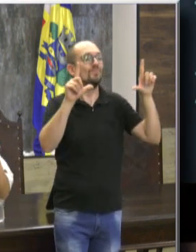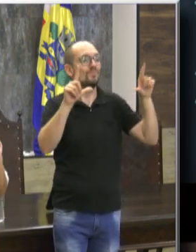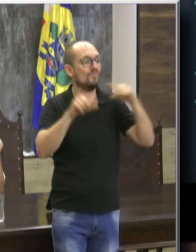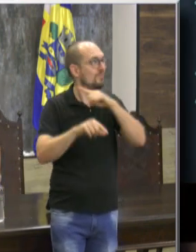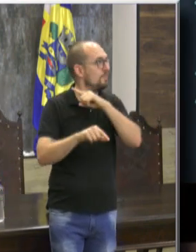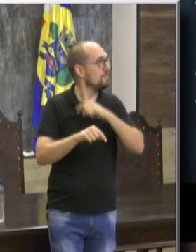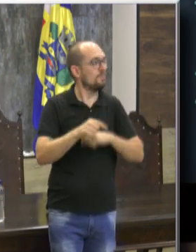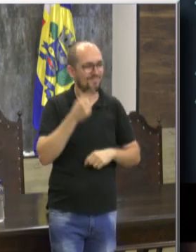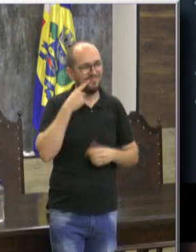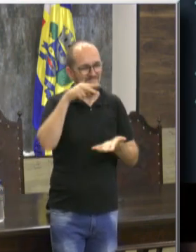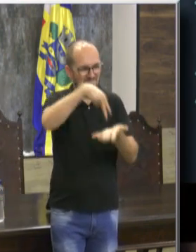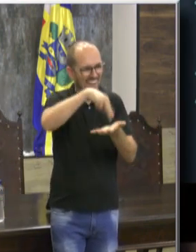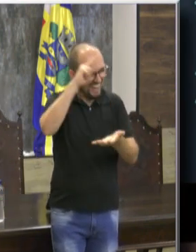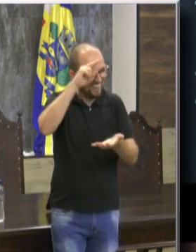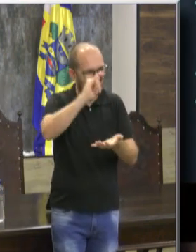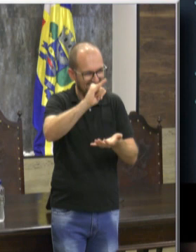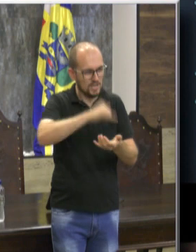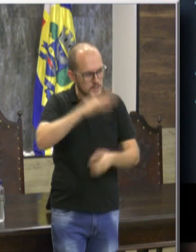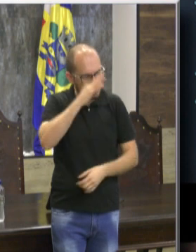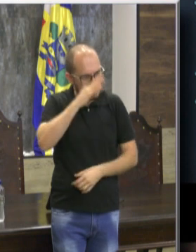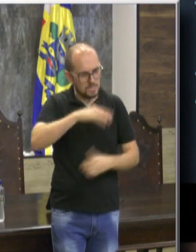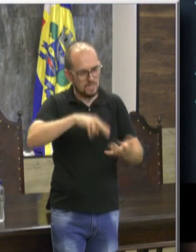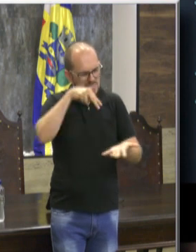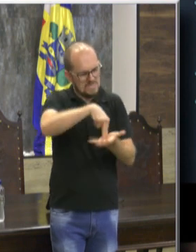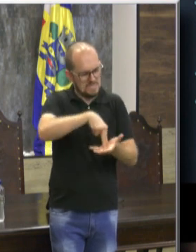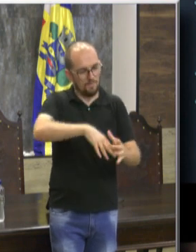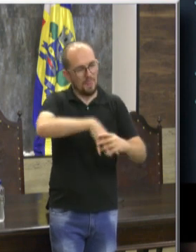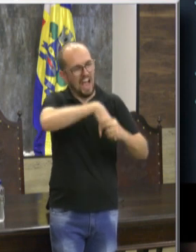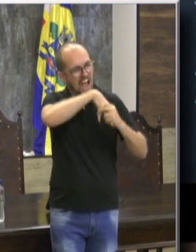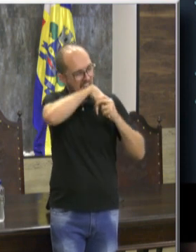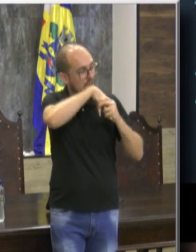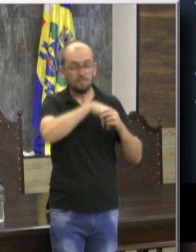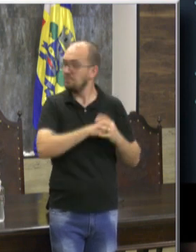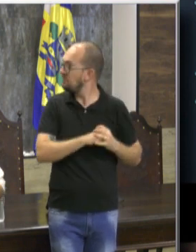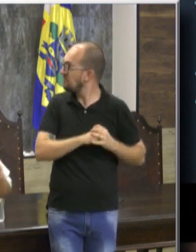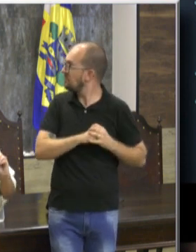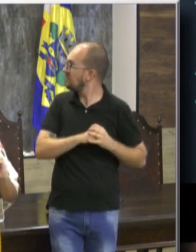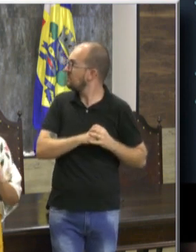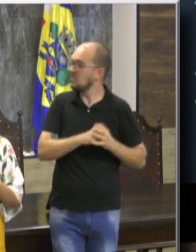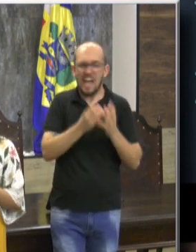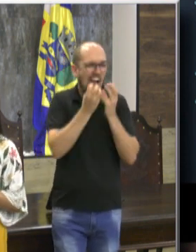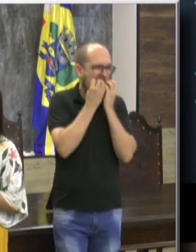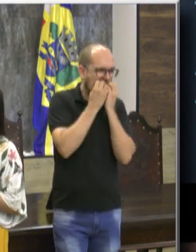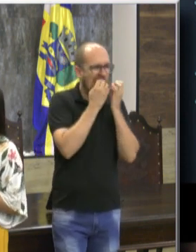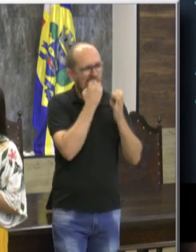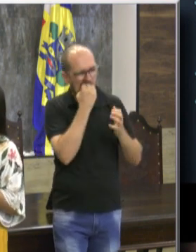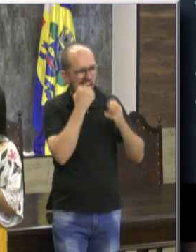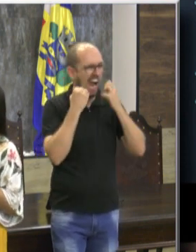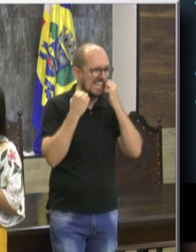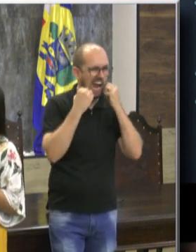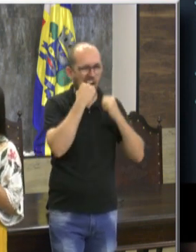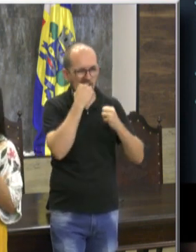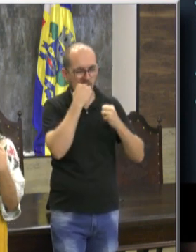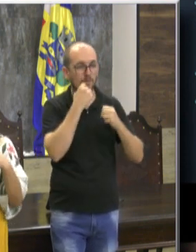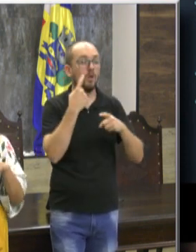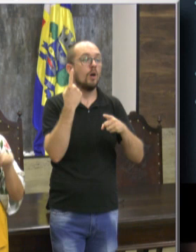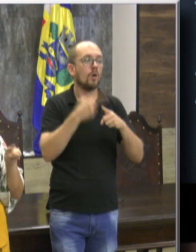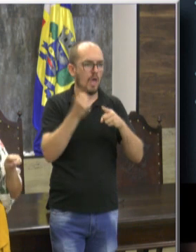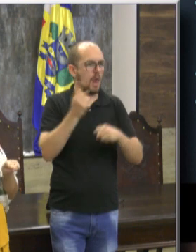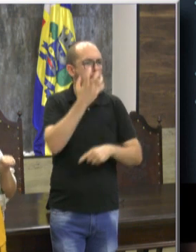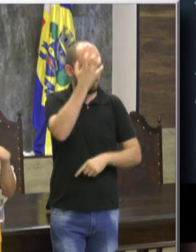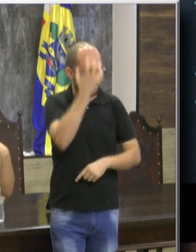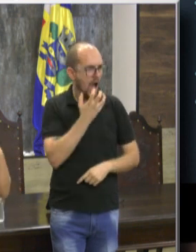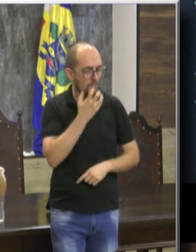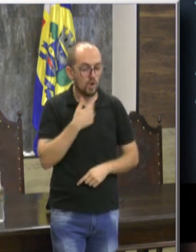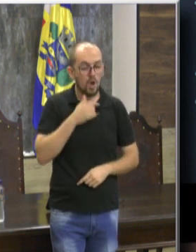está em pé, como eu falei para vocês, ele está se mordendo, ele está bravo, a gente está fazendo uma atividade ali usando tinta plástica, materiais. Eu falava